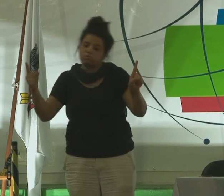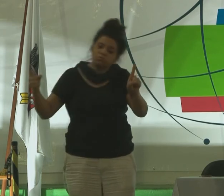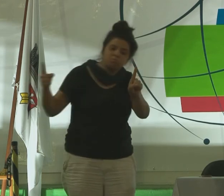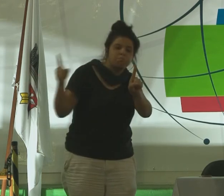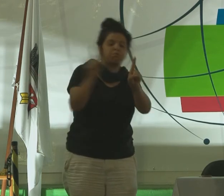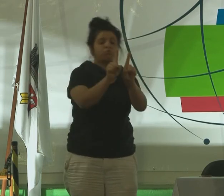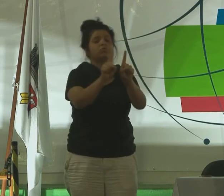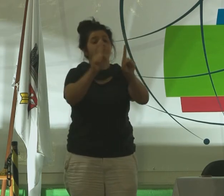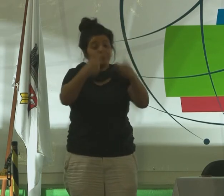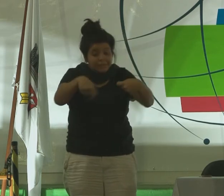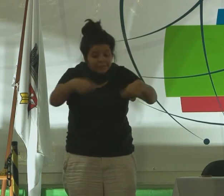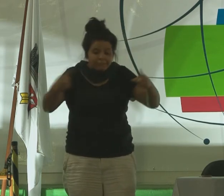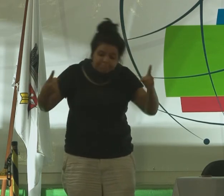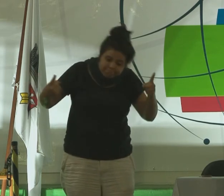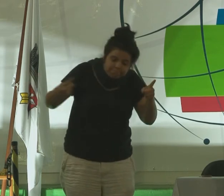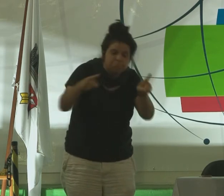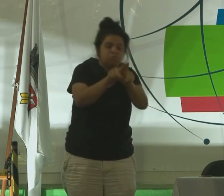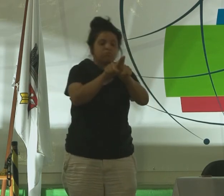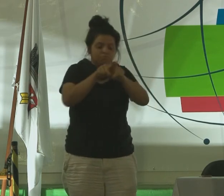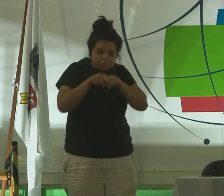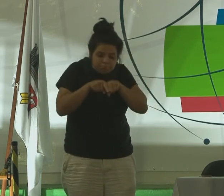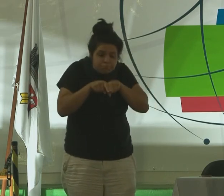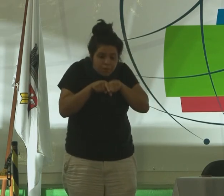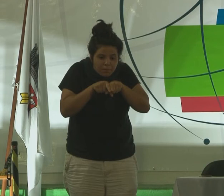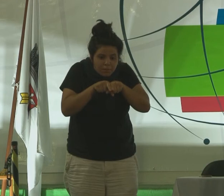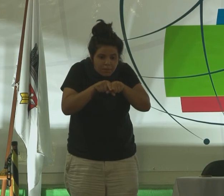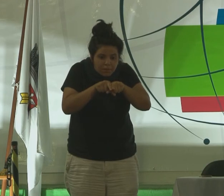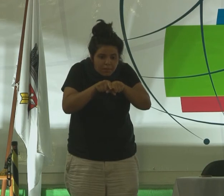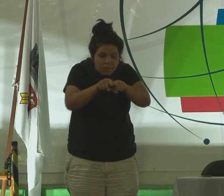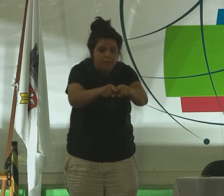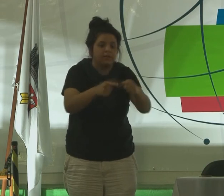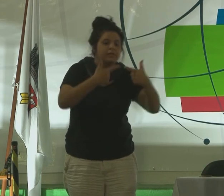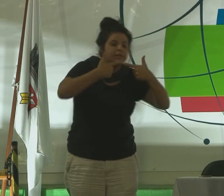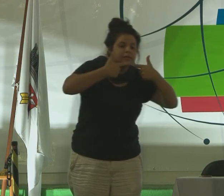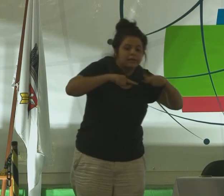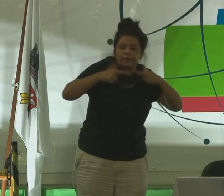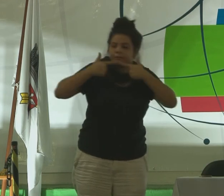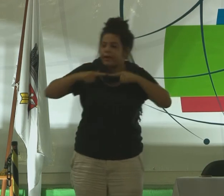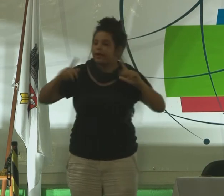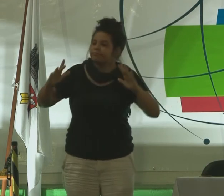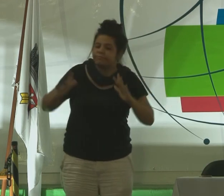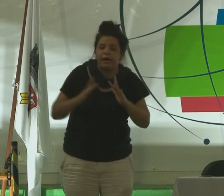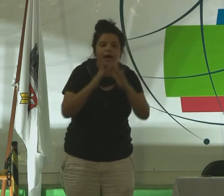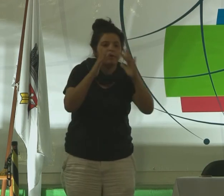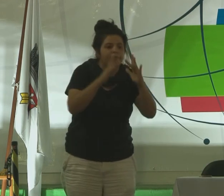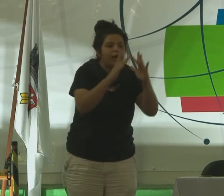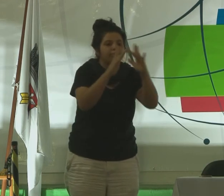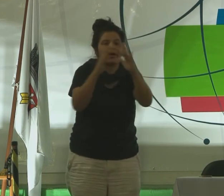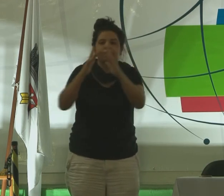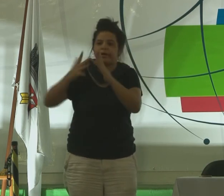colega, tem sempre uma vantagem. Fala a mesma linguagem,